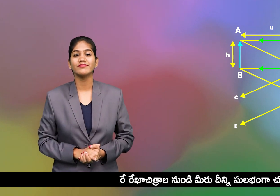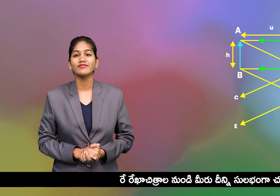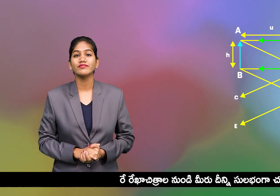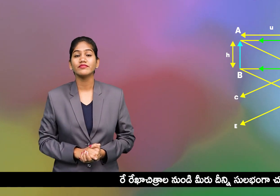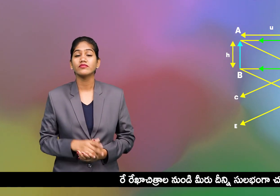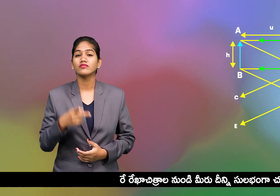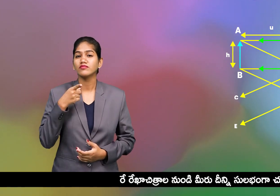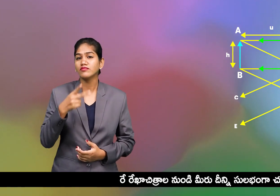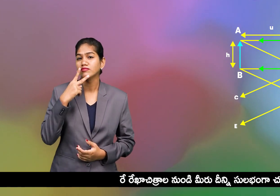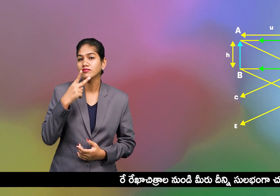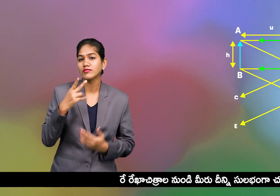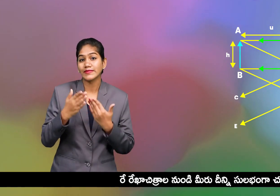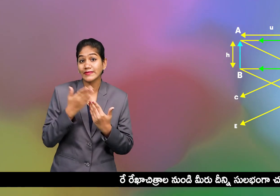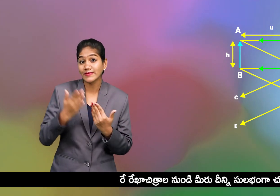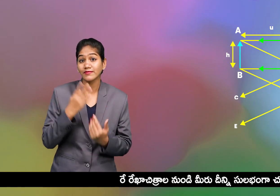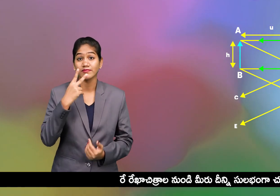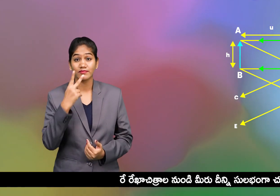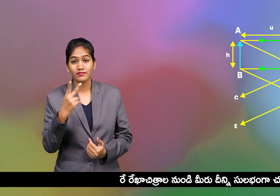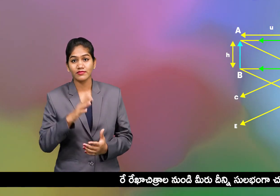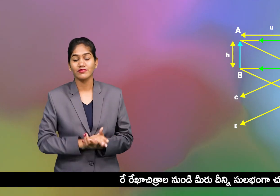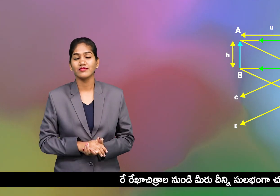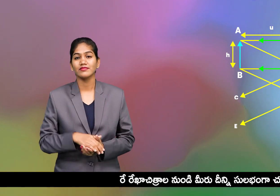రే రేఖాచిత్రాల నుండి మీరు దీన్ని సులభంగా చూడవచ్చు.